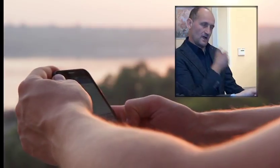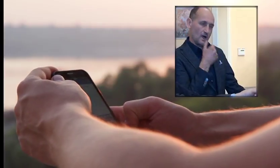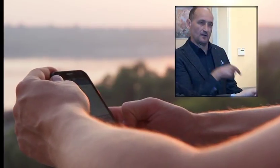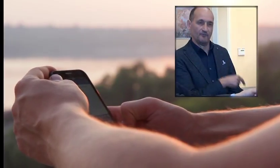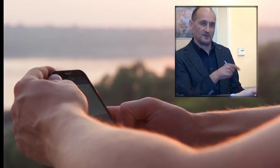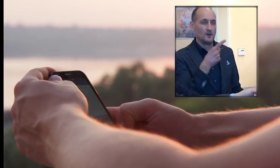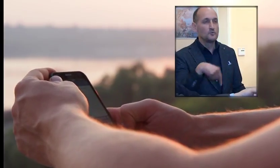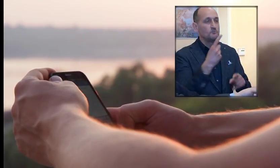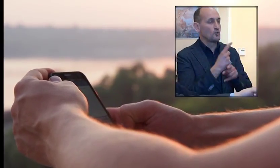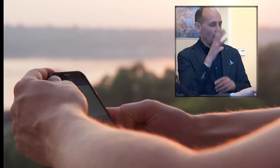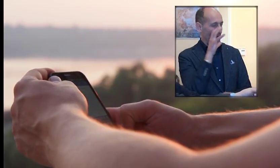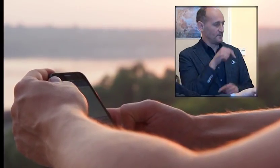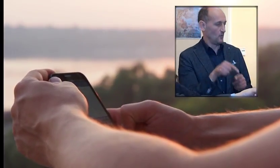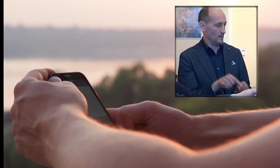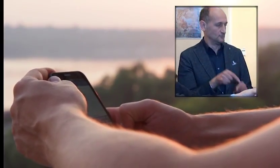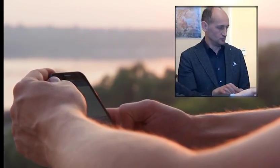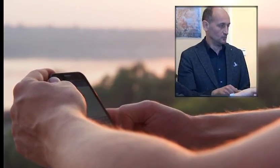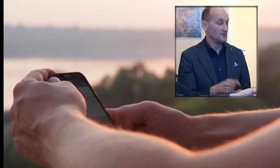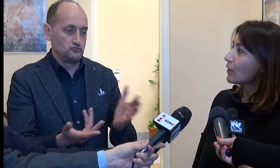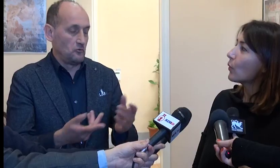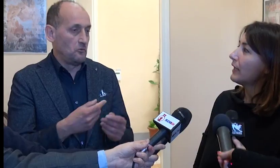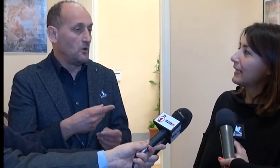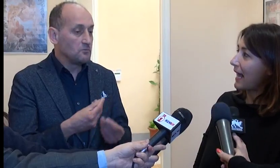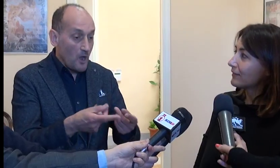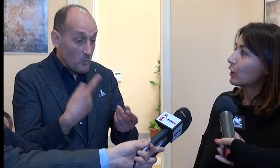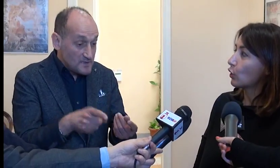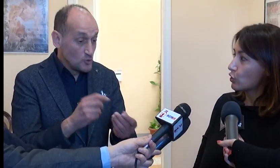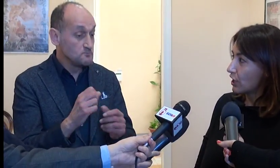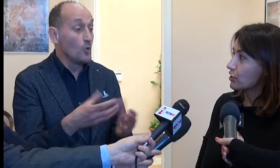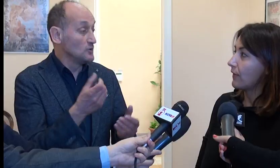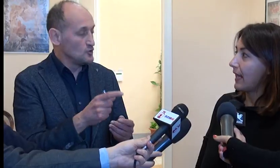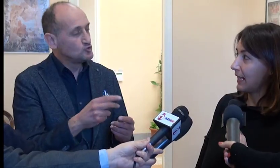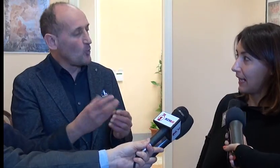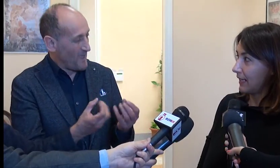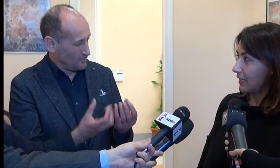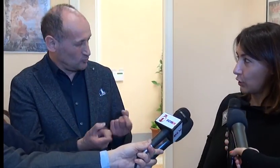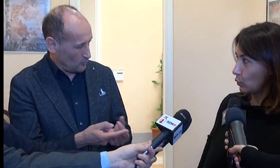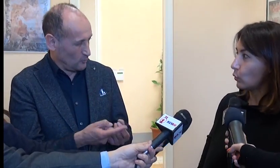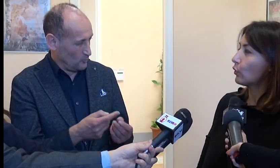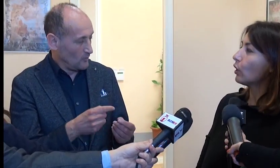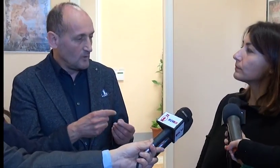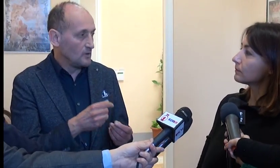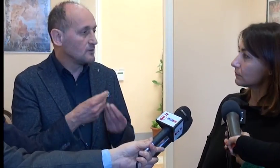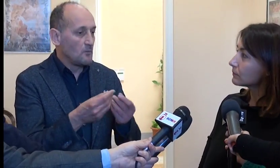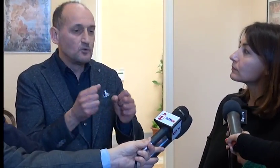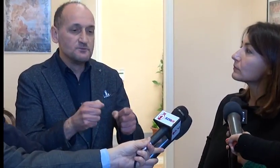persone e per aiutare gli altri in stato di difficoltà. Quindi la tecnologia ci viene in